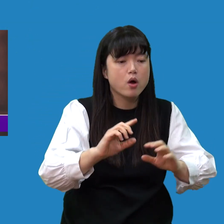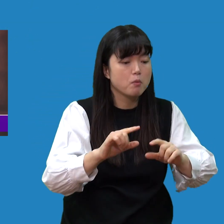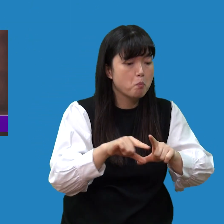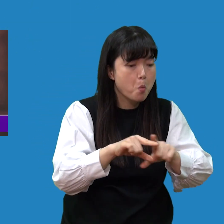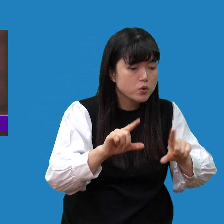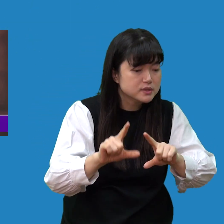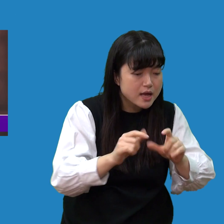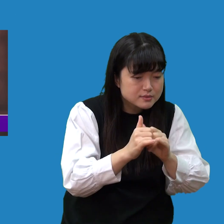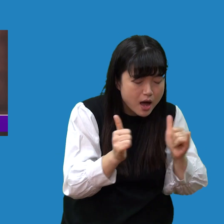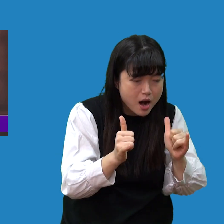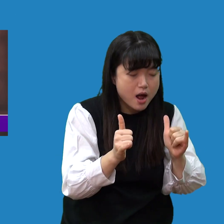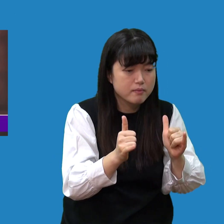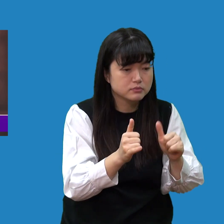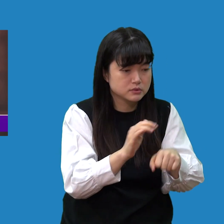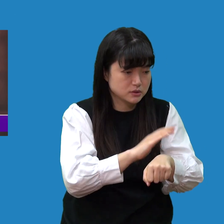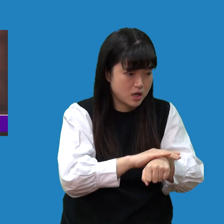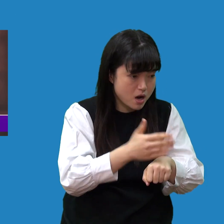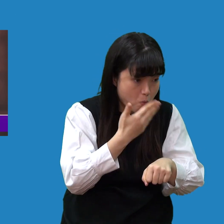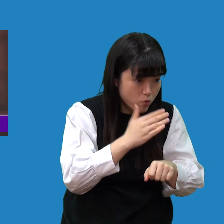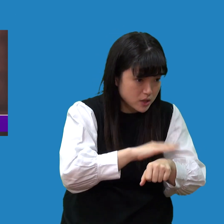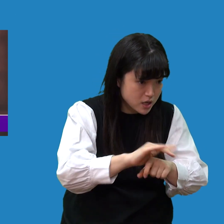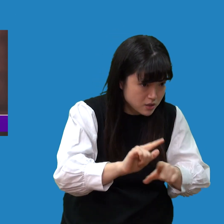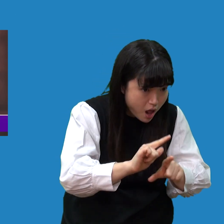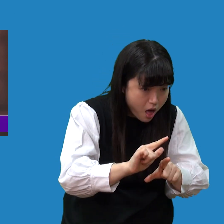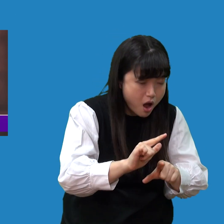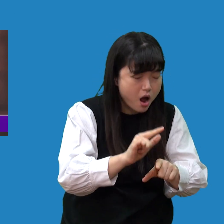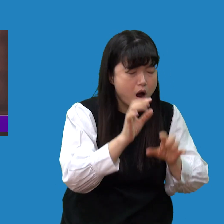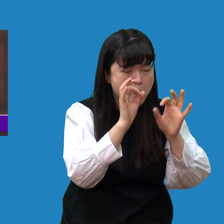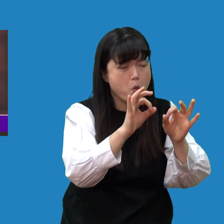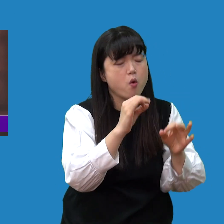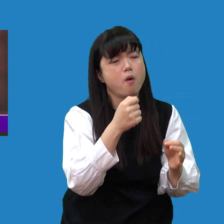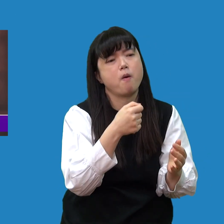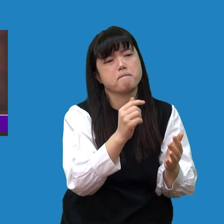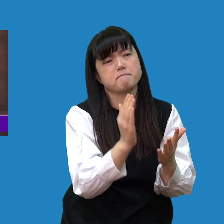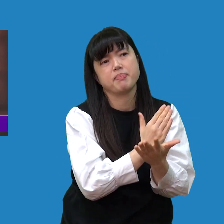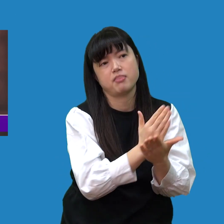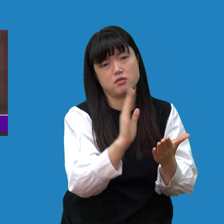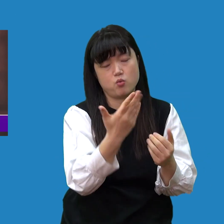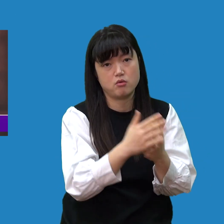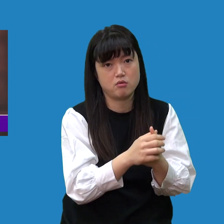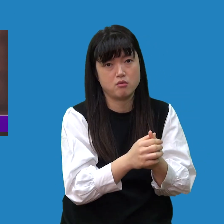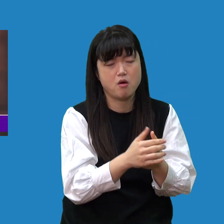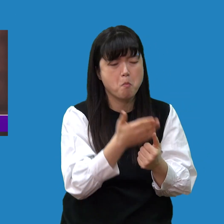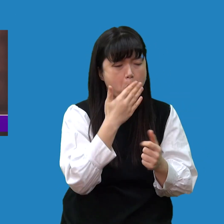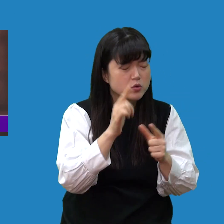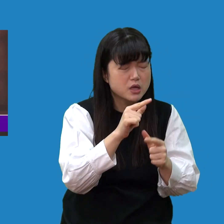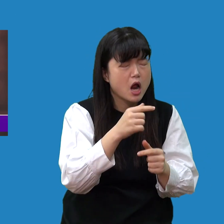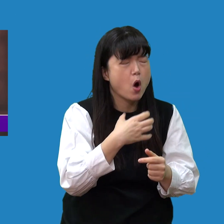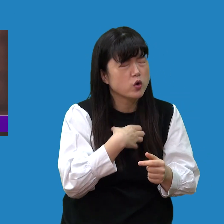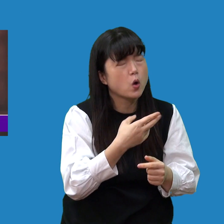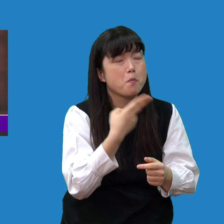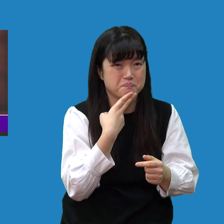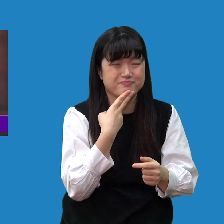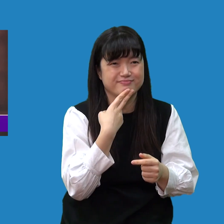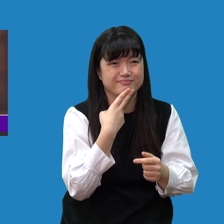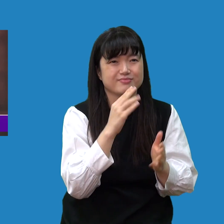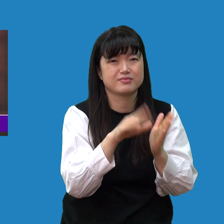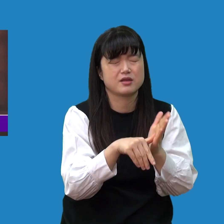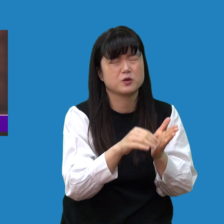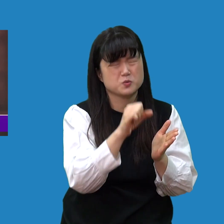민생에서 우리가 평가하고 기대합니다. 먹고 살 걱정이 없는 시대, 이게 가장 좋은